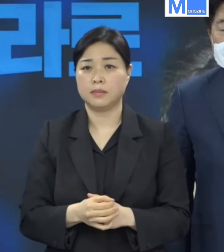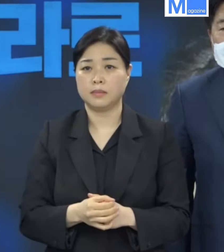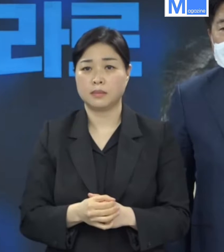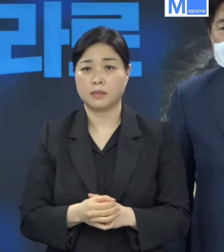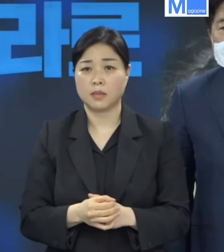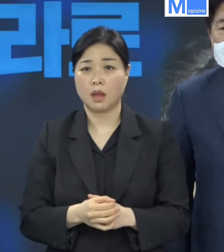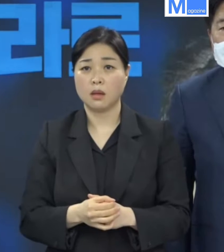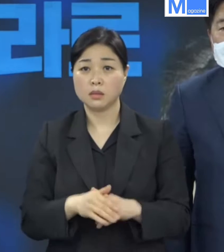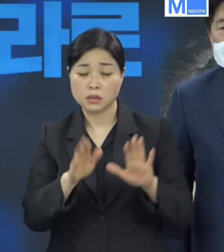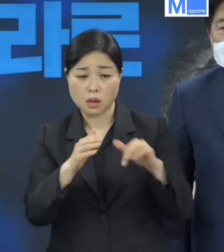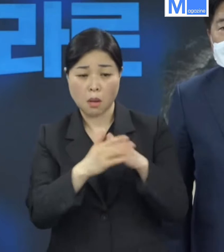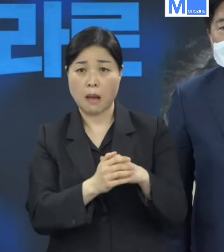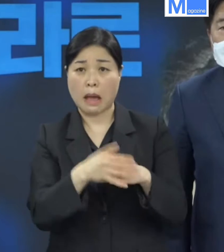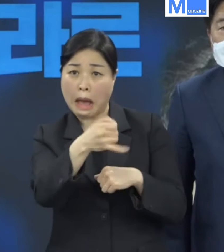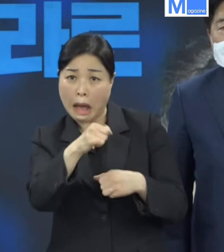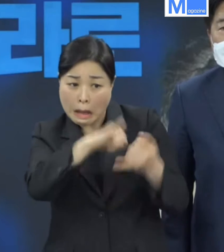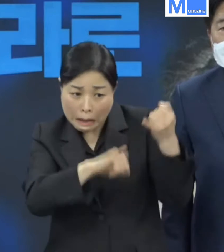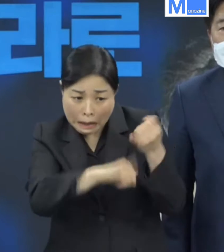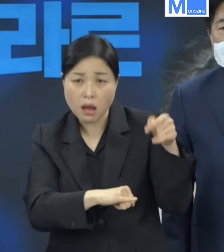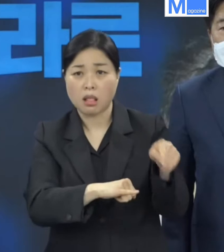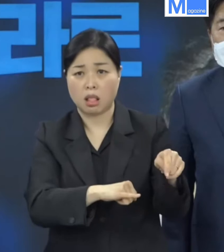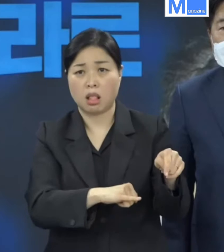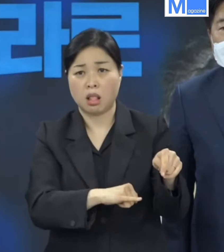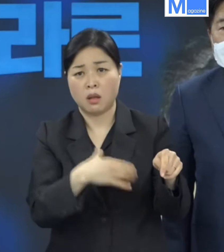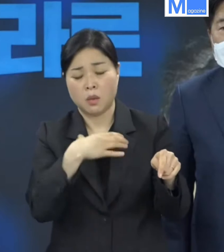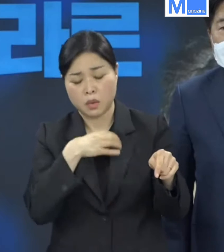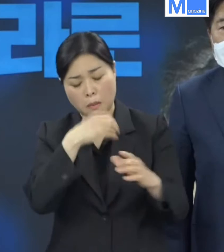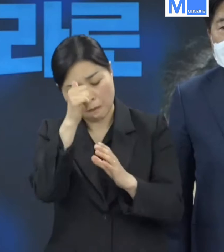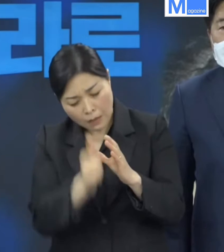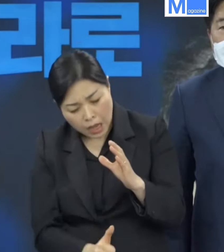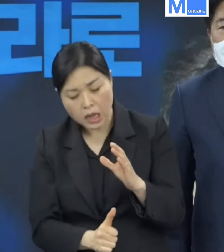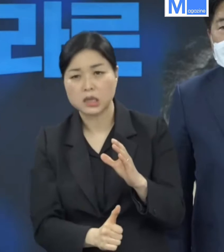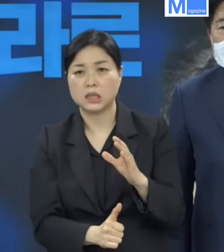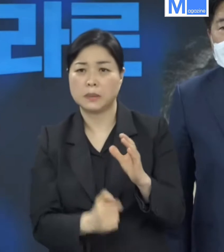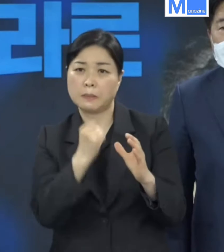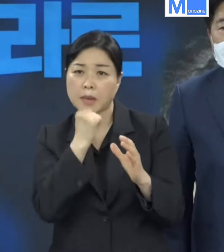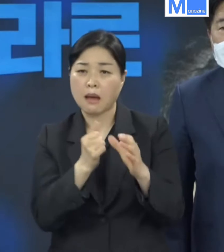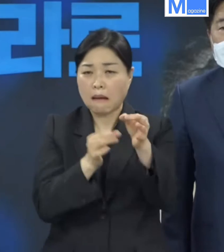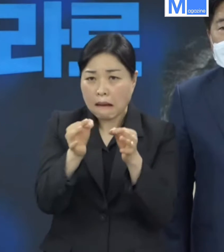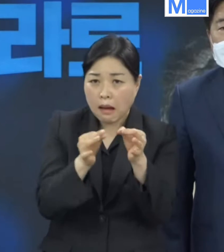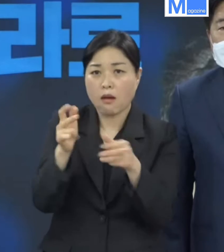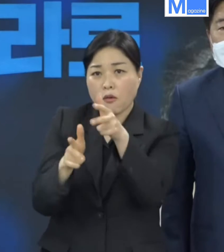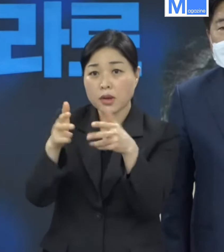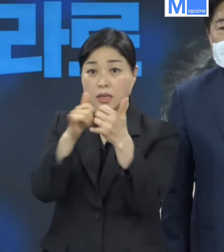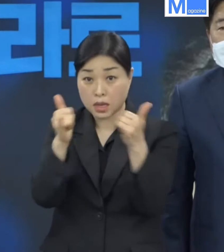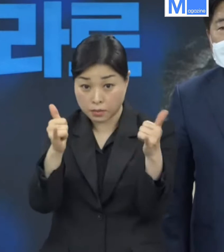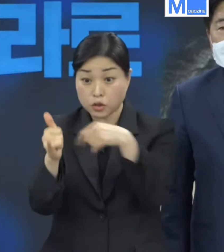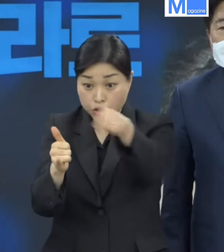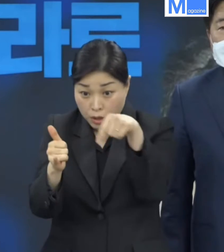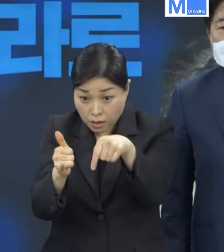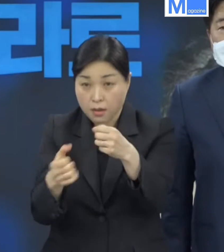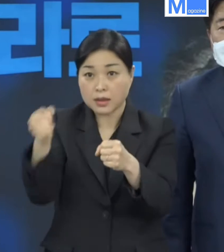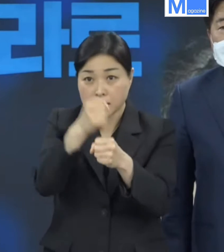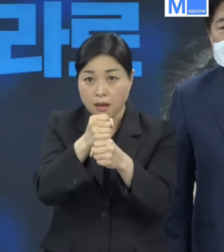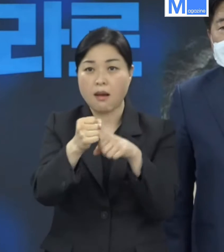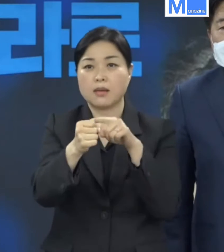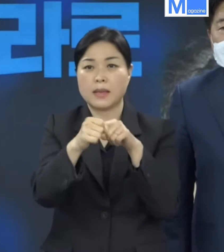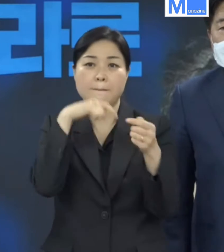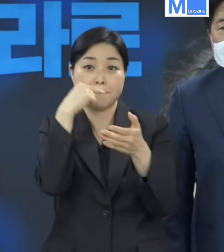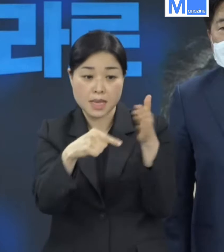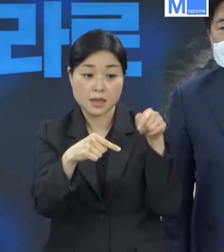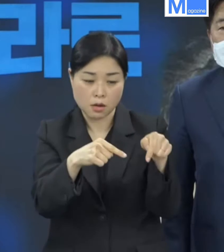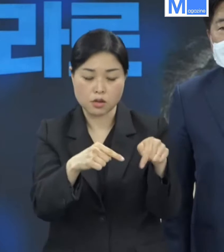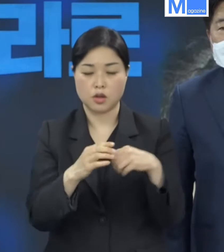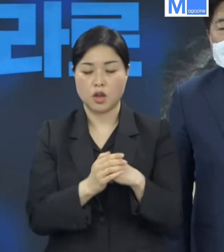이미 연체에 들어갔거나 연체 위기에 빠진 소상공인 자영업자 중에서 회생 가능성이 있는 분들의 국가 채무를